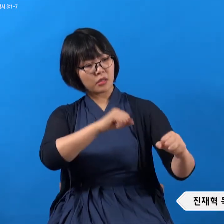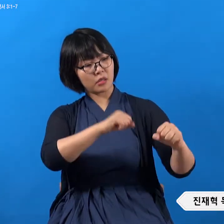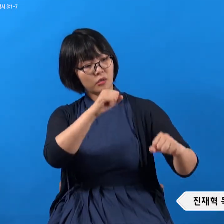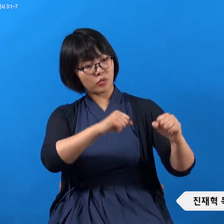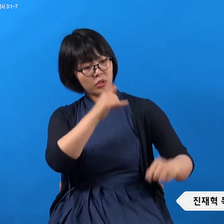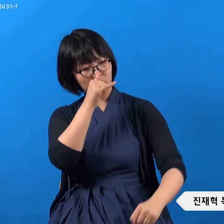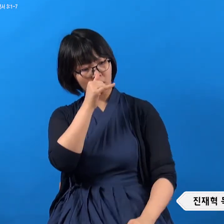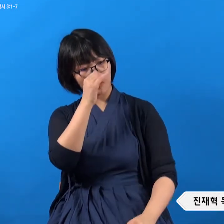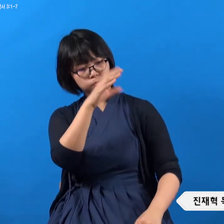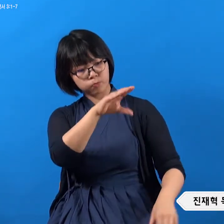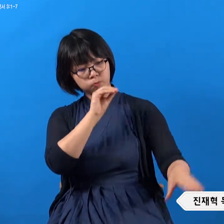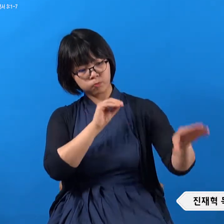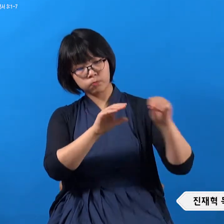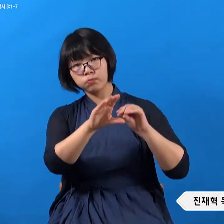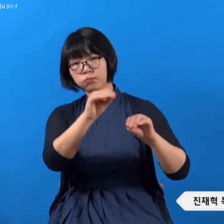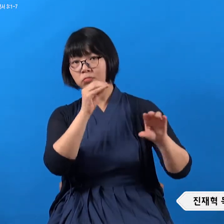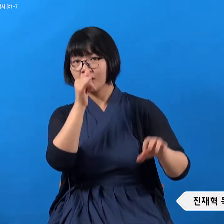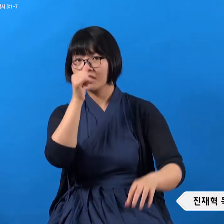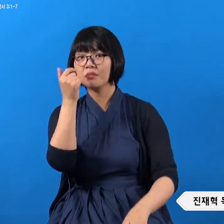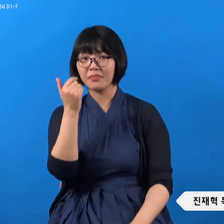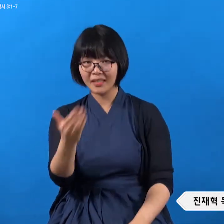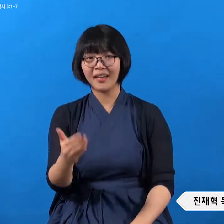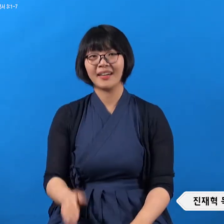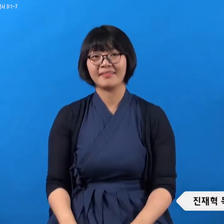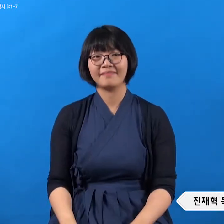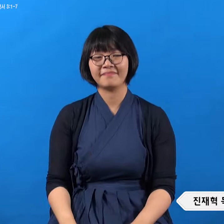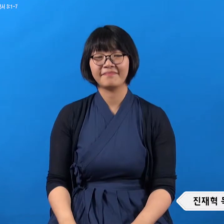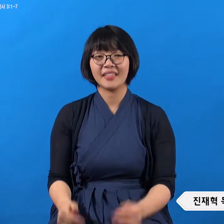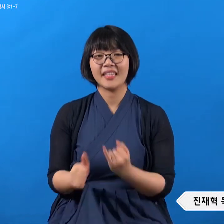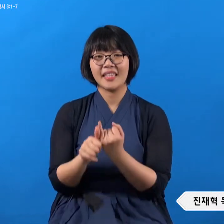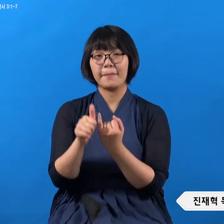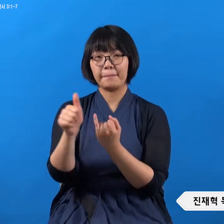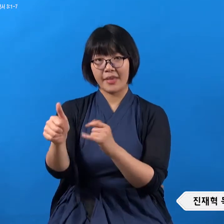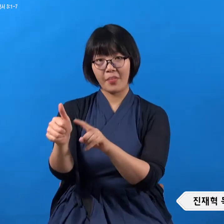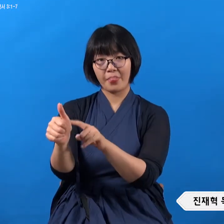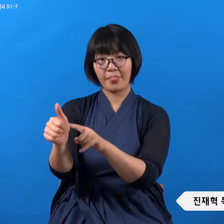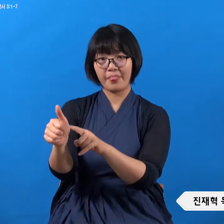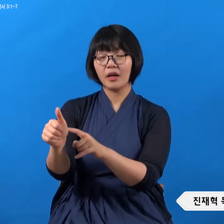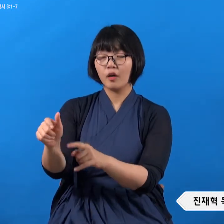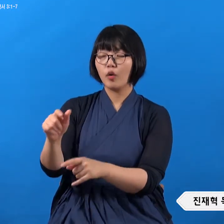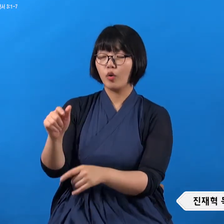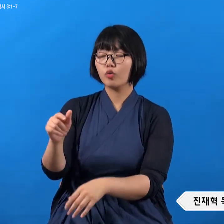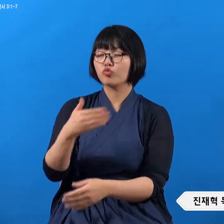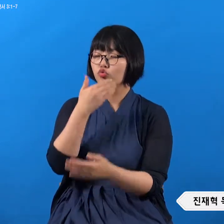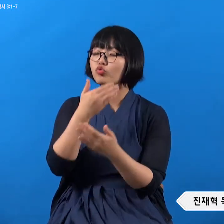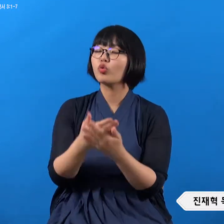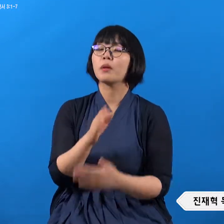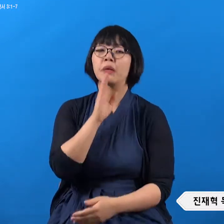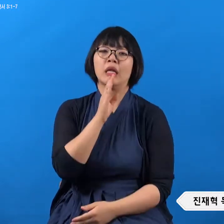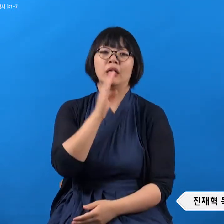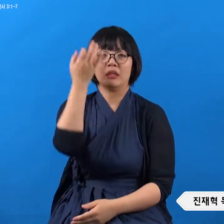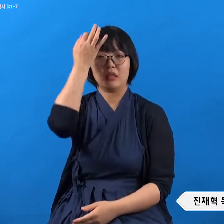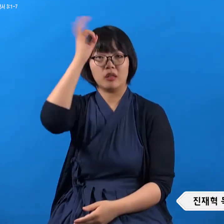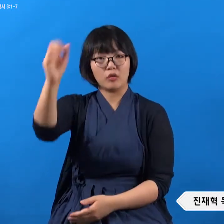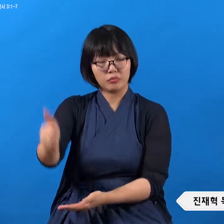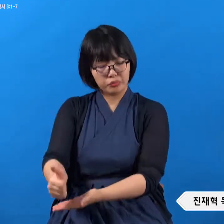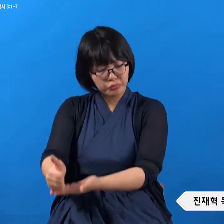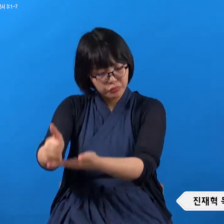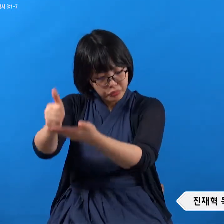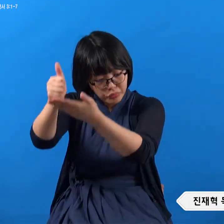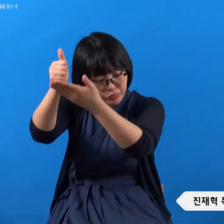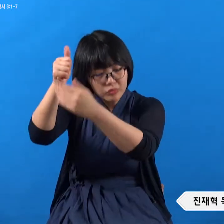행실이 되고 있습니까? 그만큼 남편의 중요함을 인정하고 순복하는